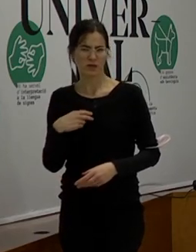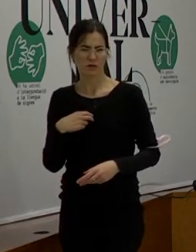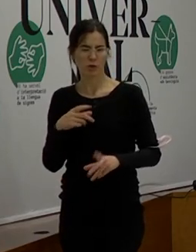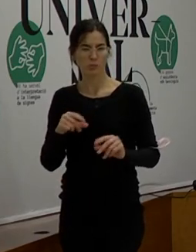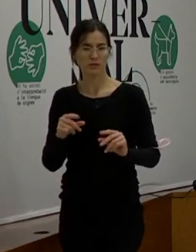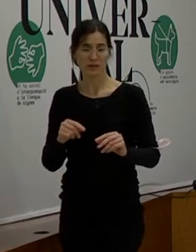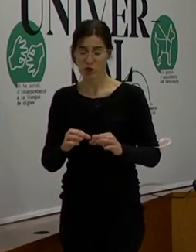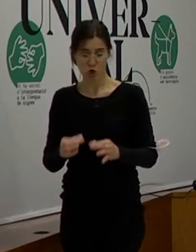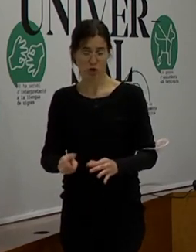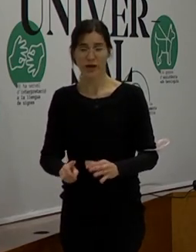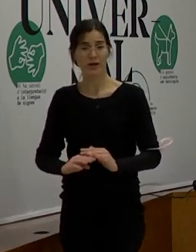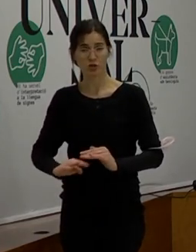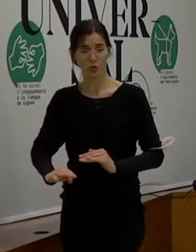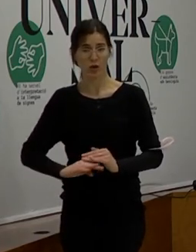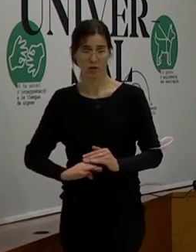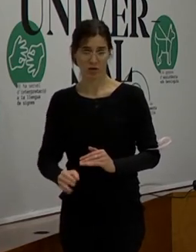al suelo.